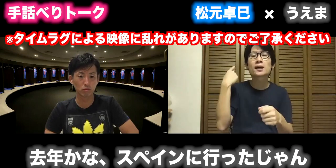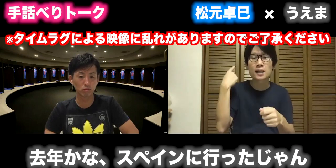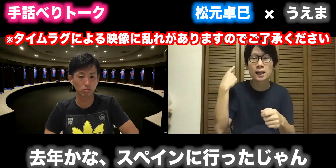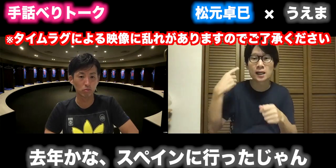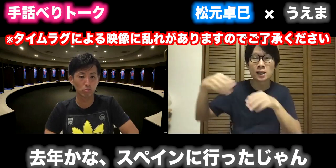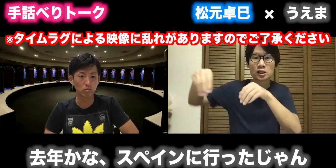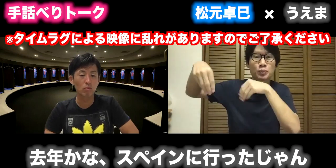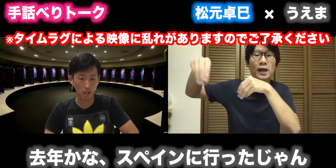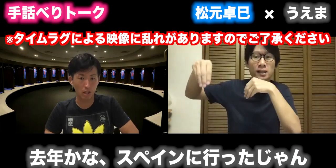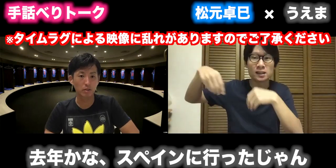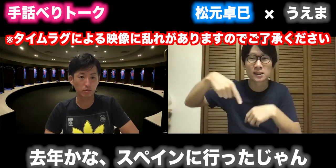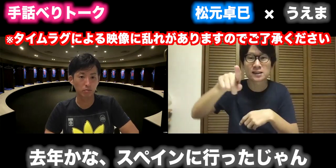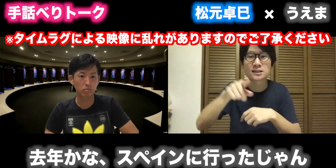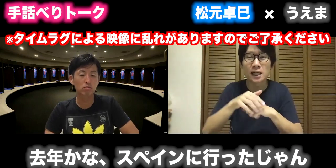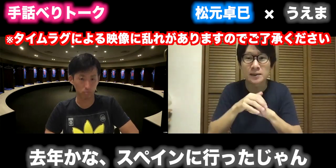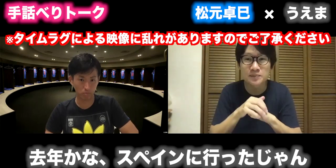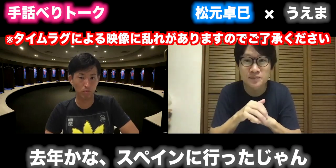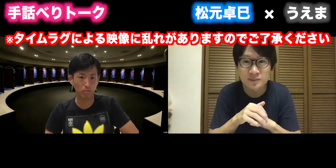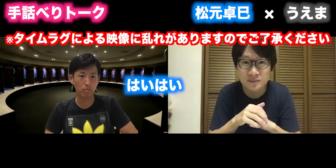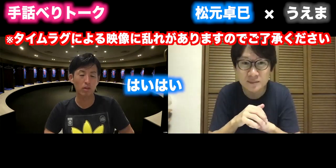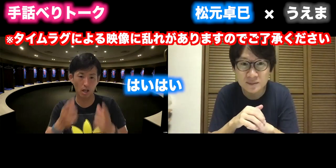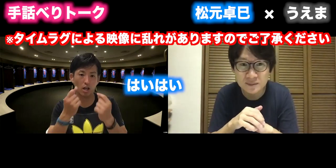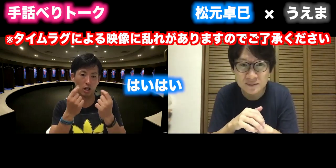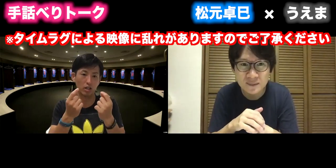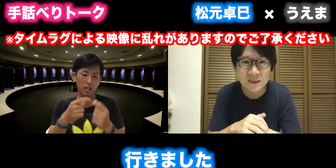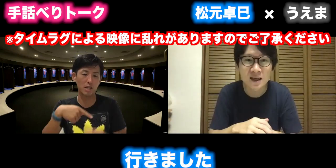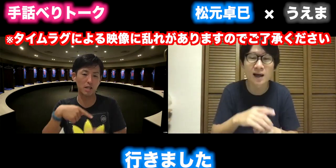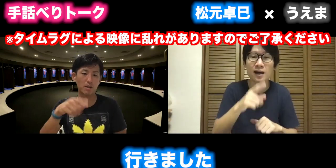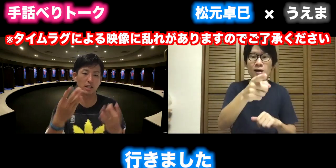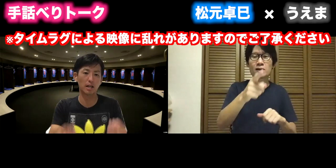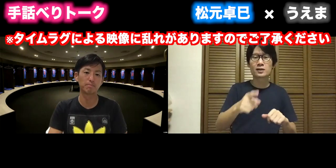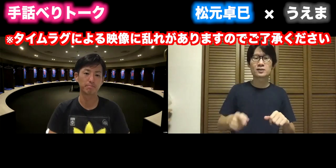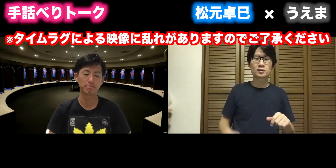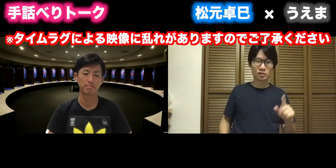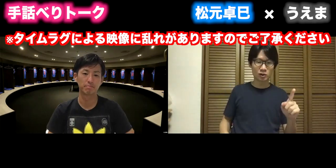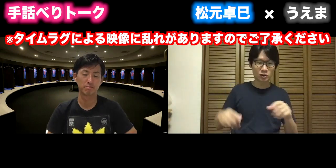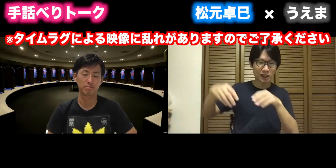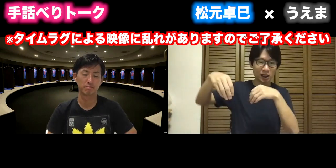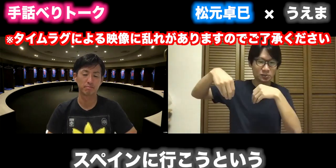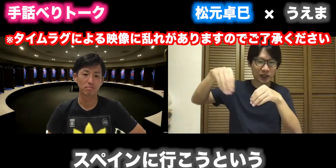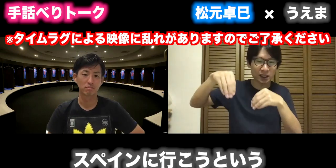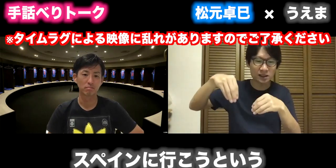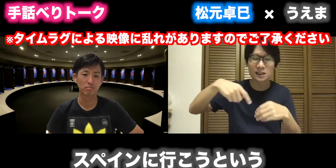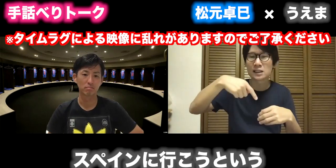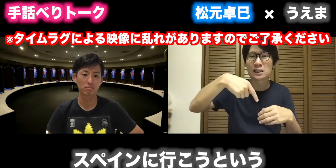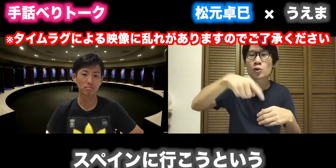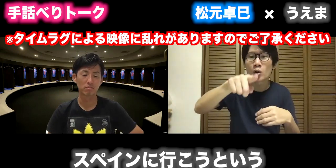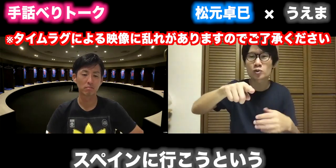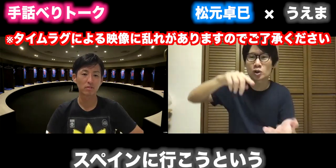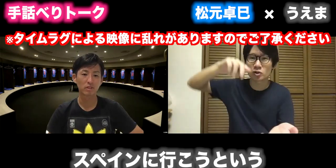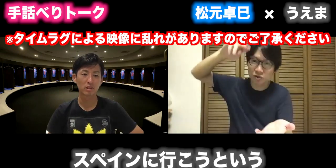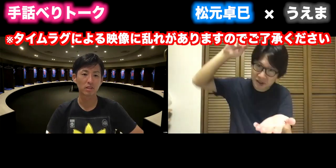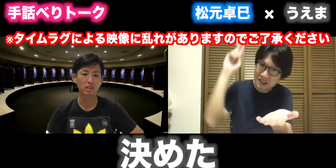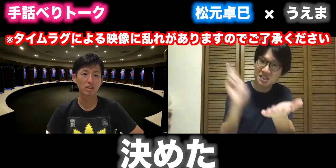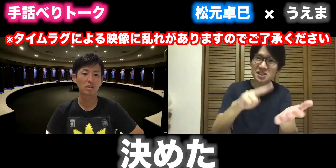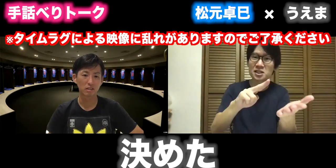去年かなぁスペイン言ったじゃんはい行きましたってペインに行こうって